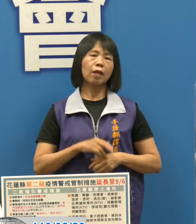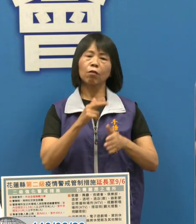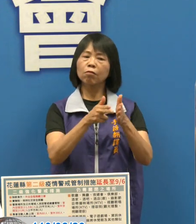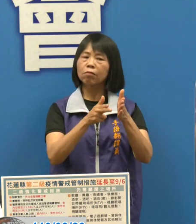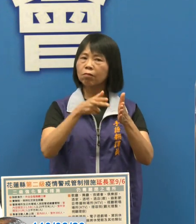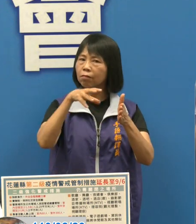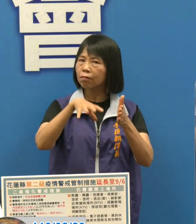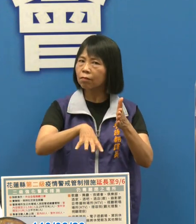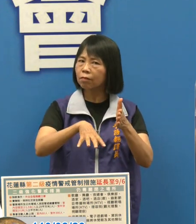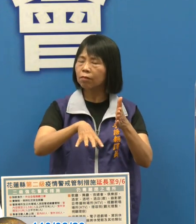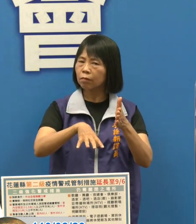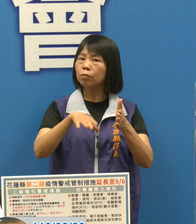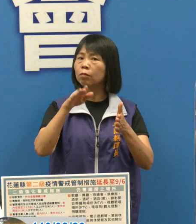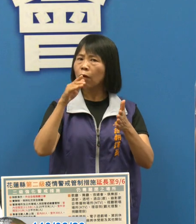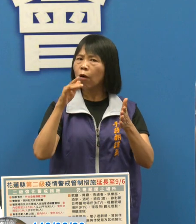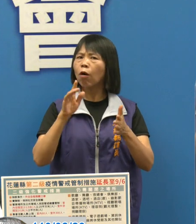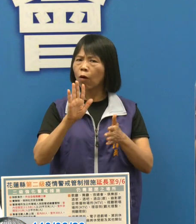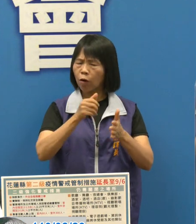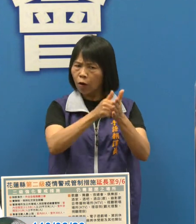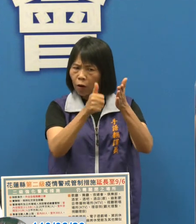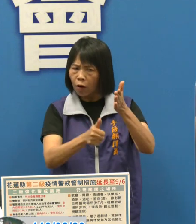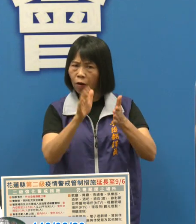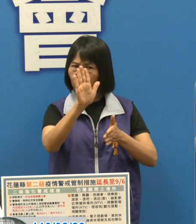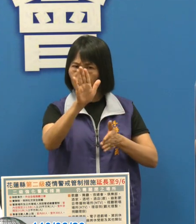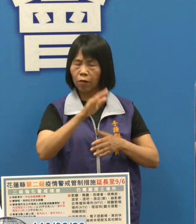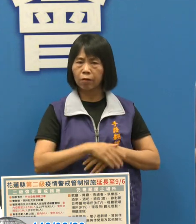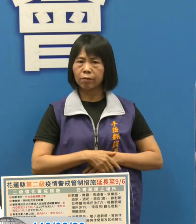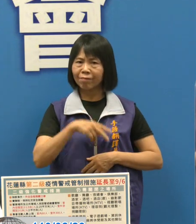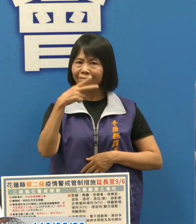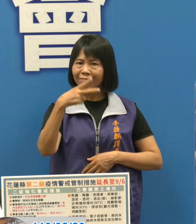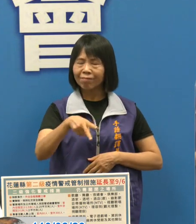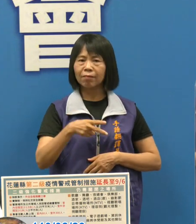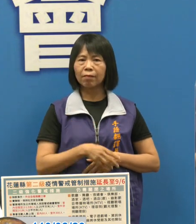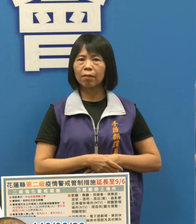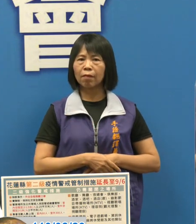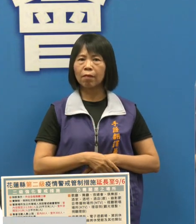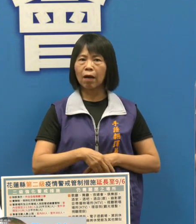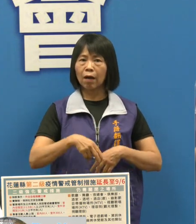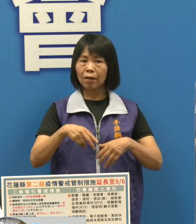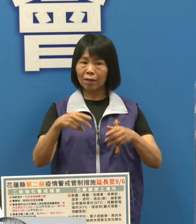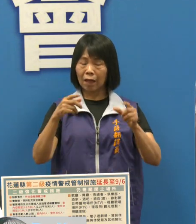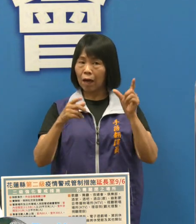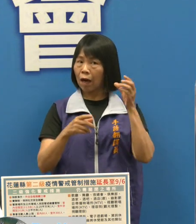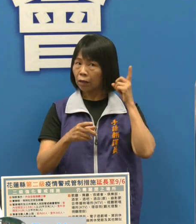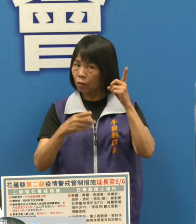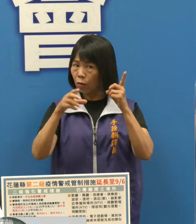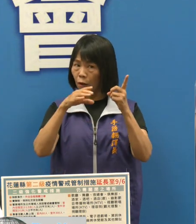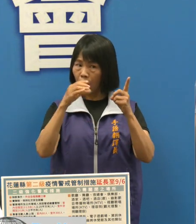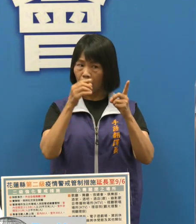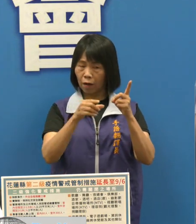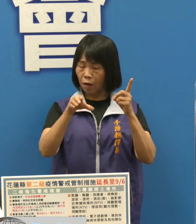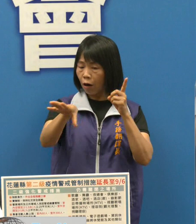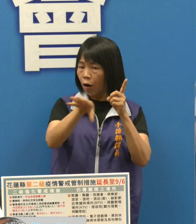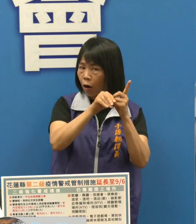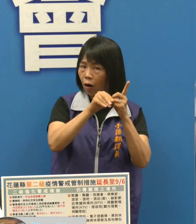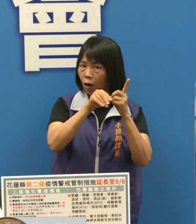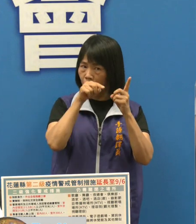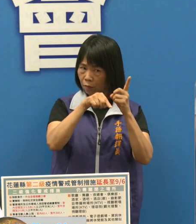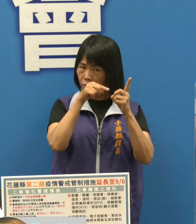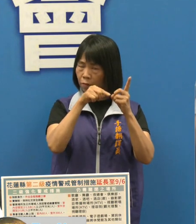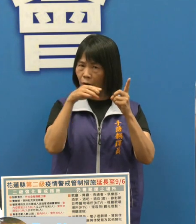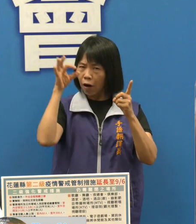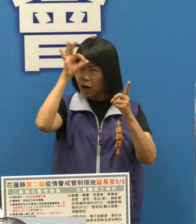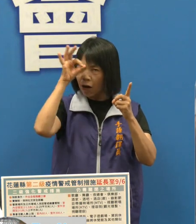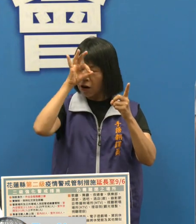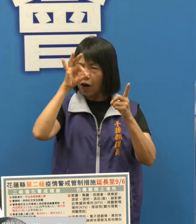车站有足迹之外，那他我们利用电子足迹这个实名制的电子足迹，而